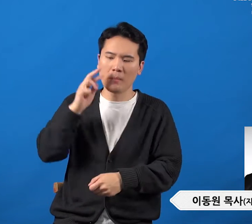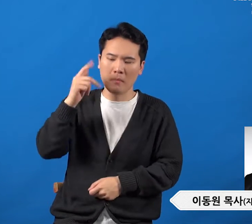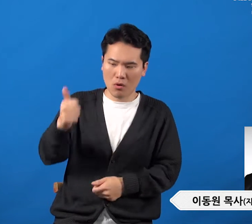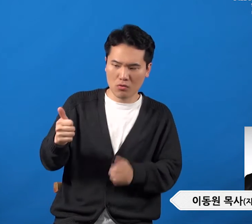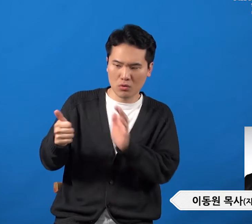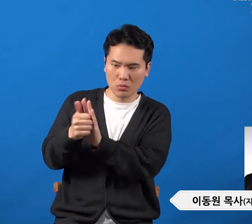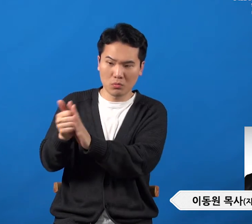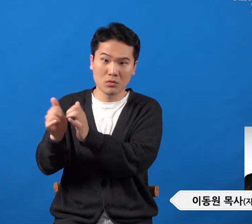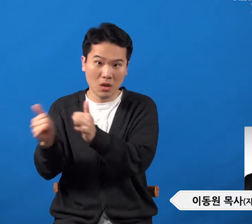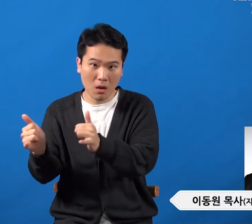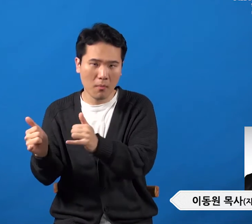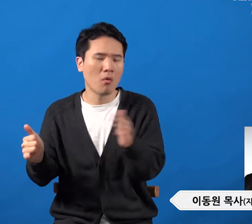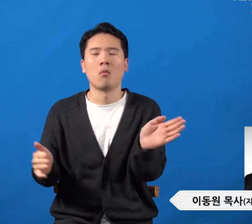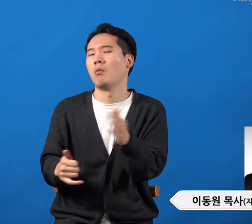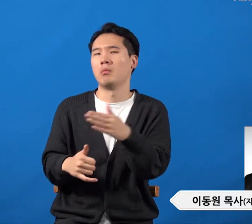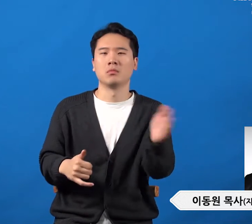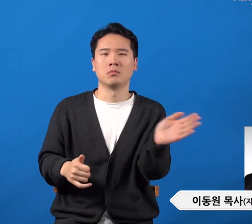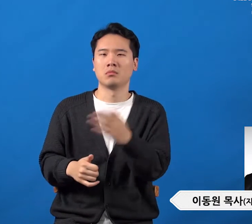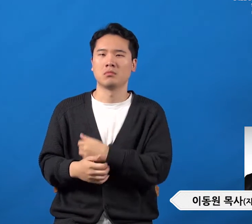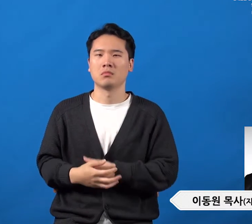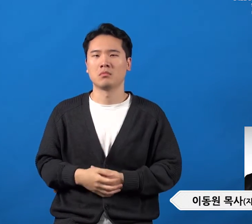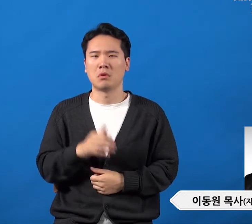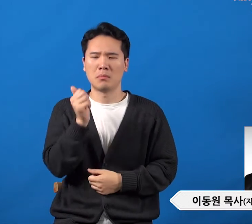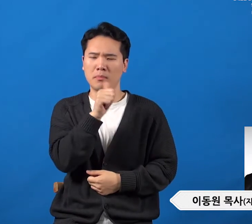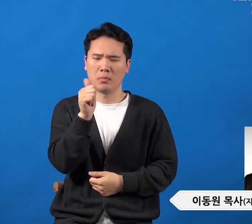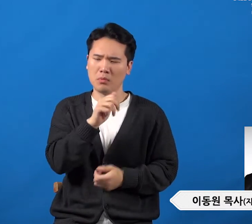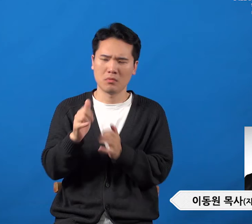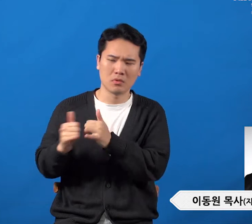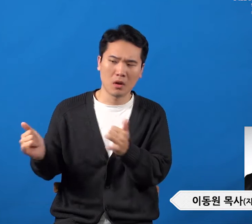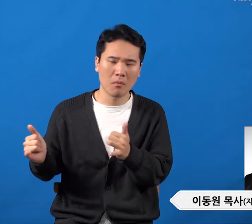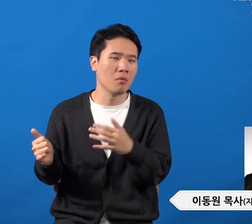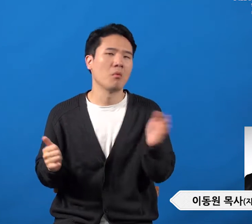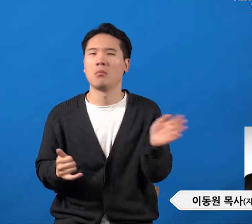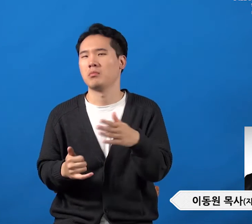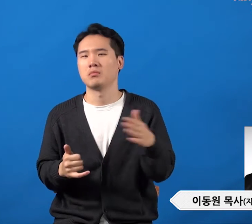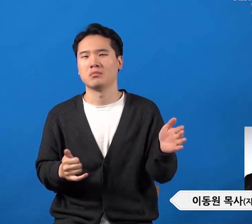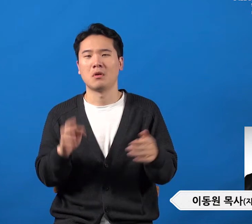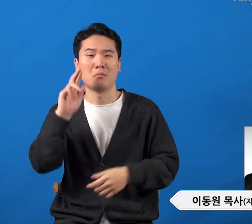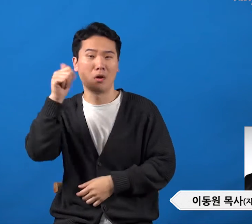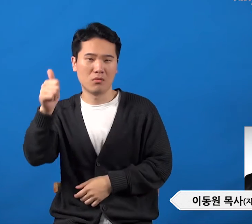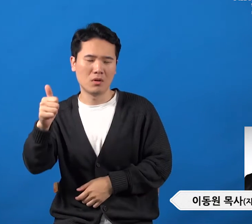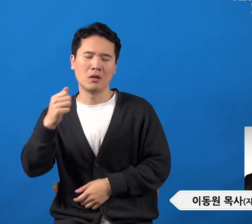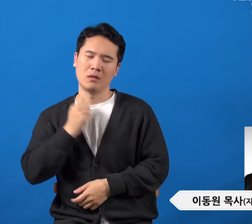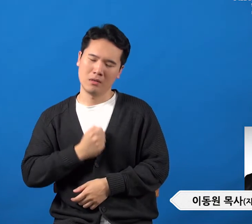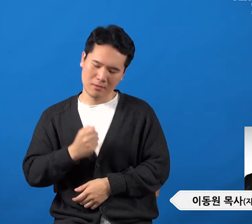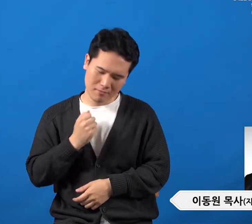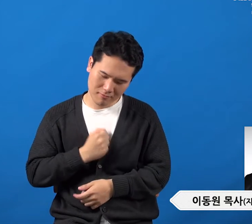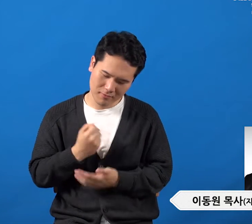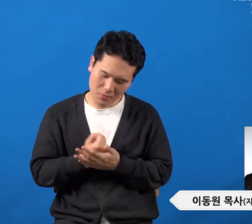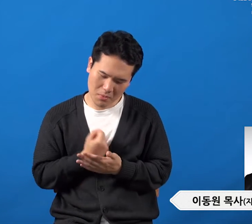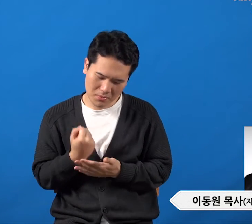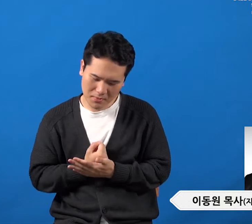말입니다. 바울의 어떤 섭섭함, 원망이 묻어나오는 그런 대목입니다.